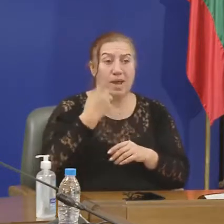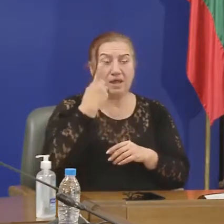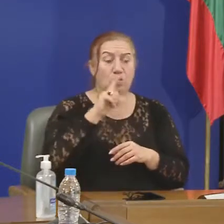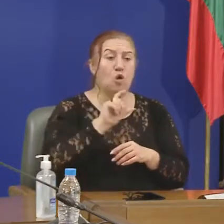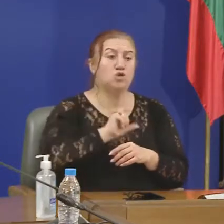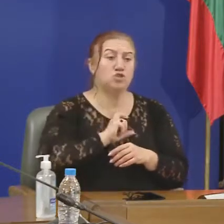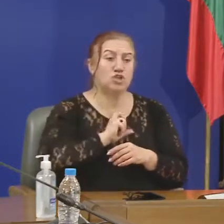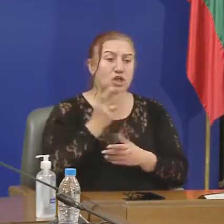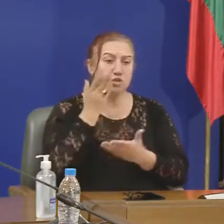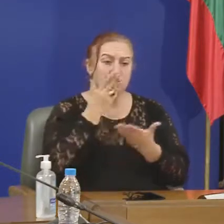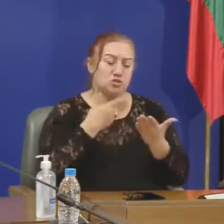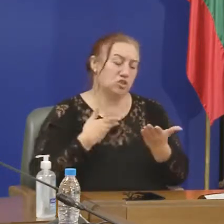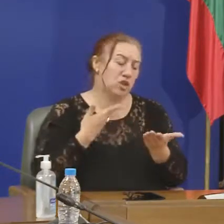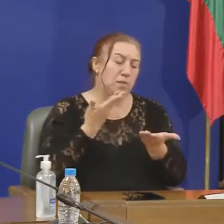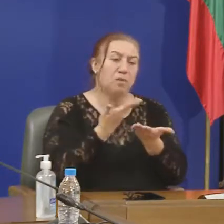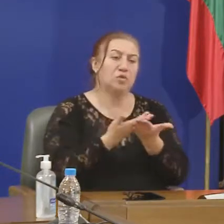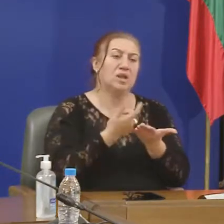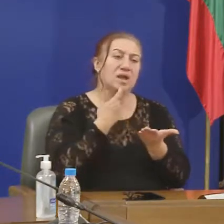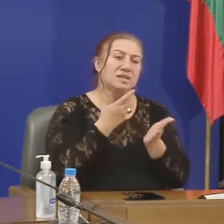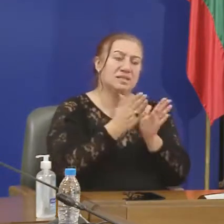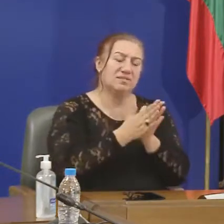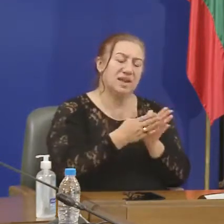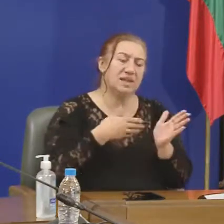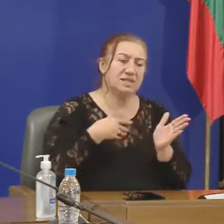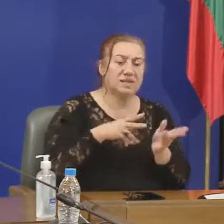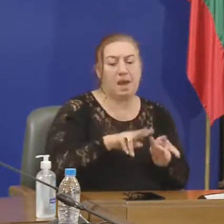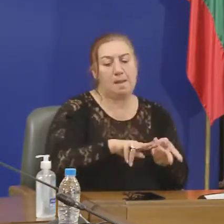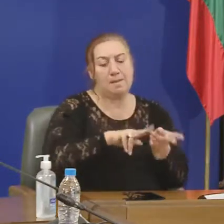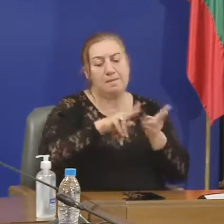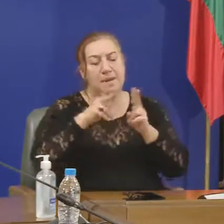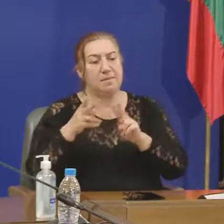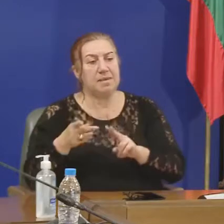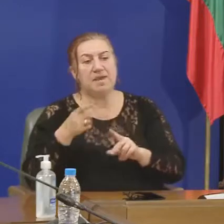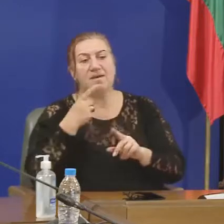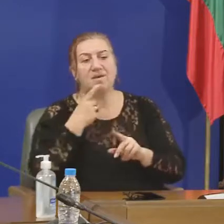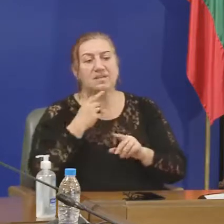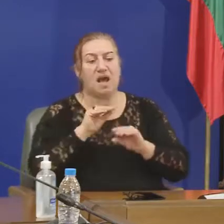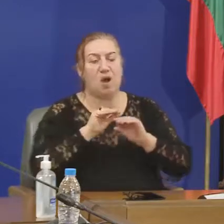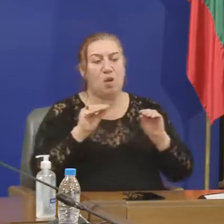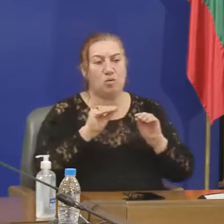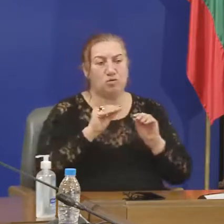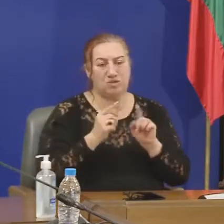подари заявление за преминаване на обучение в електронна среда от първи клас и ние му разрешихме.